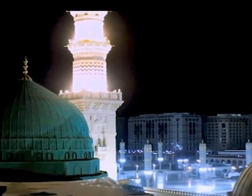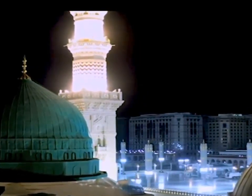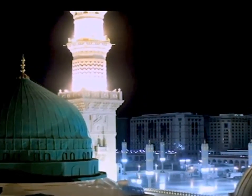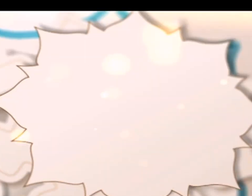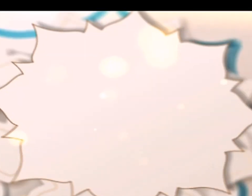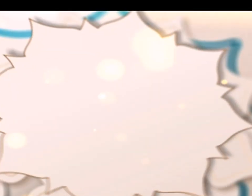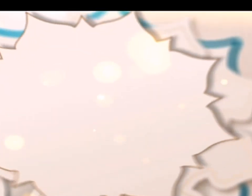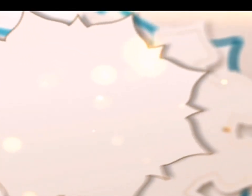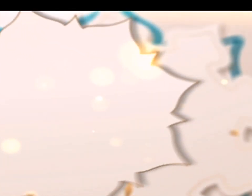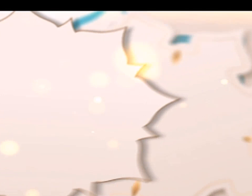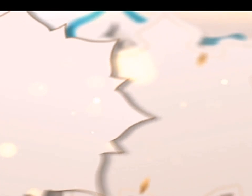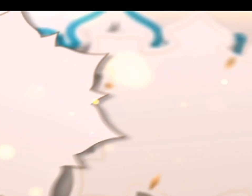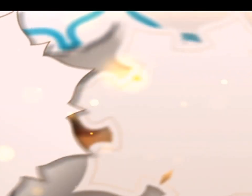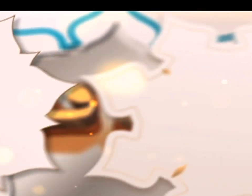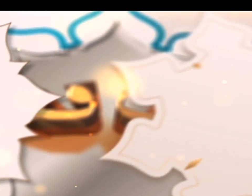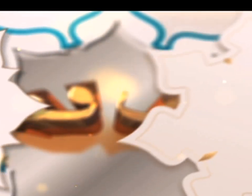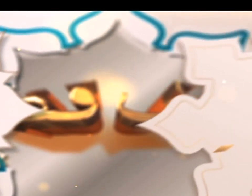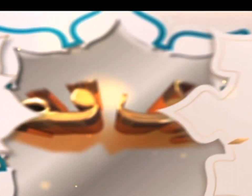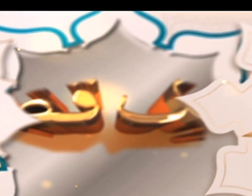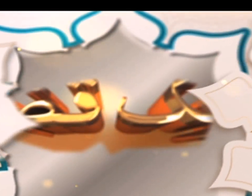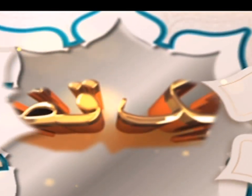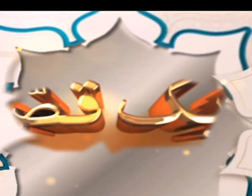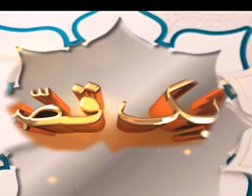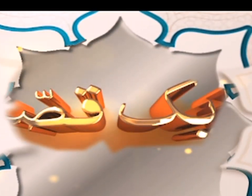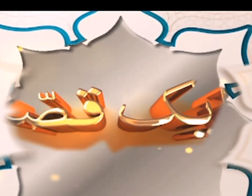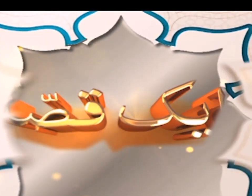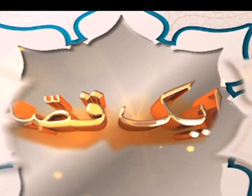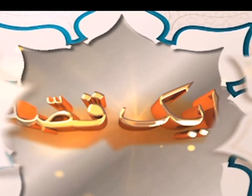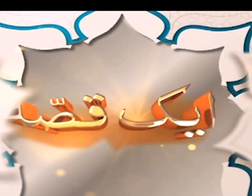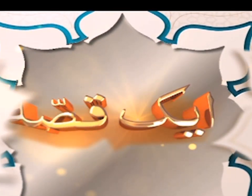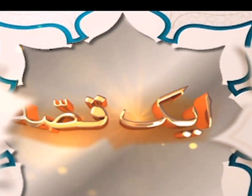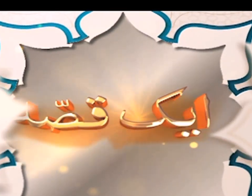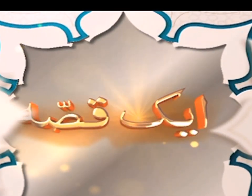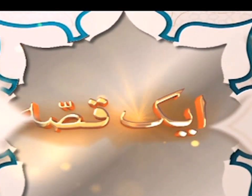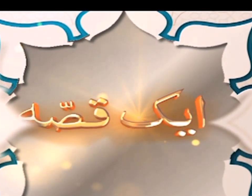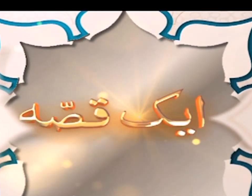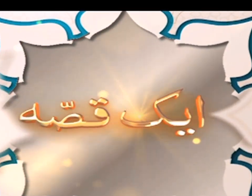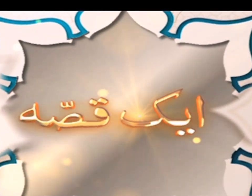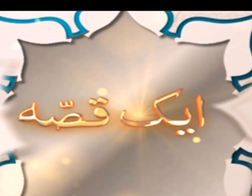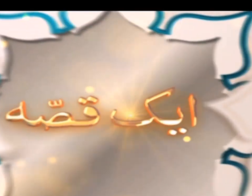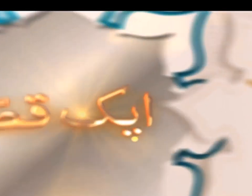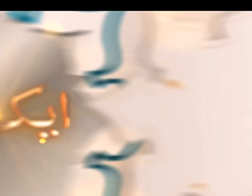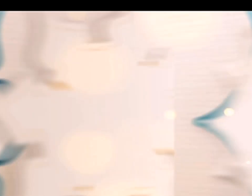وسلم۔ ملتا ہے در سے آخرت ان